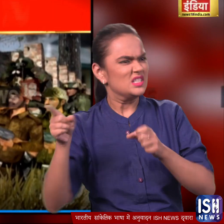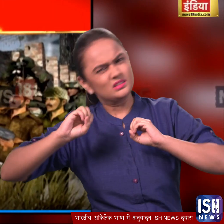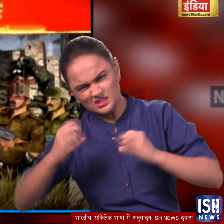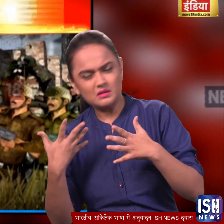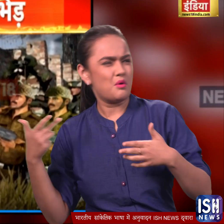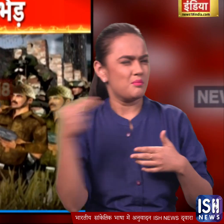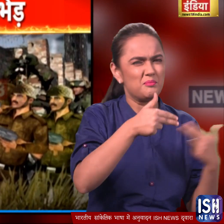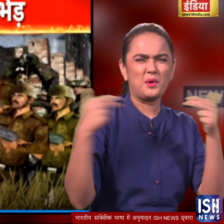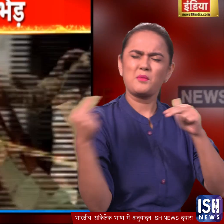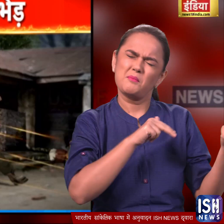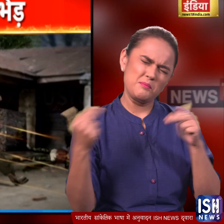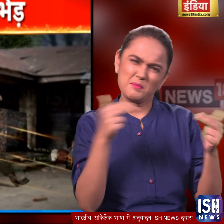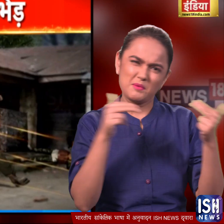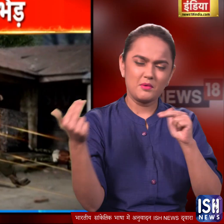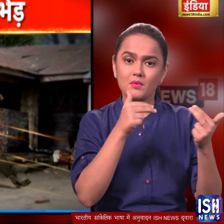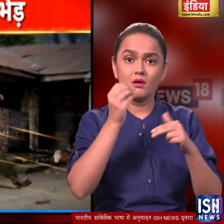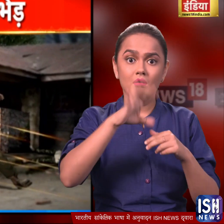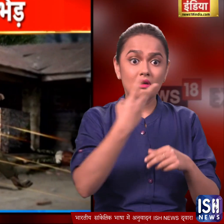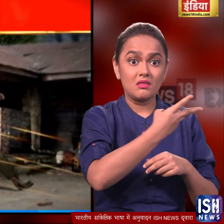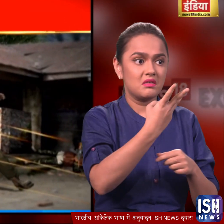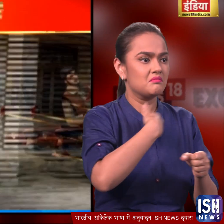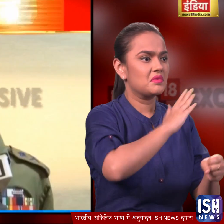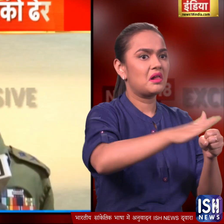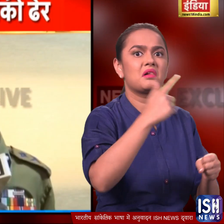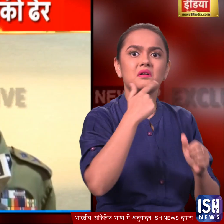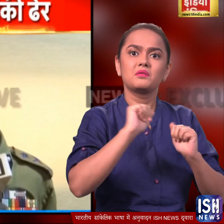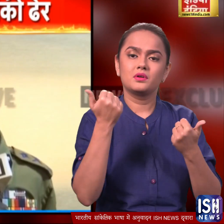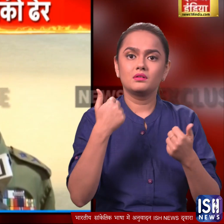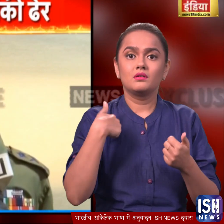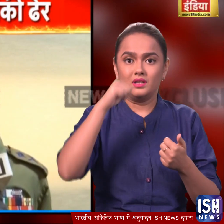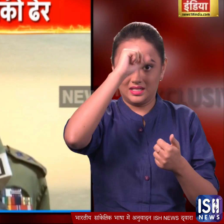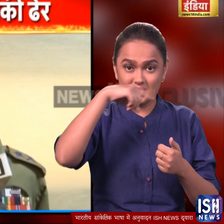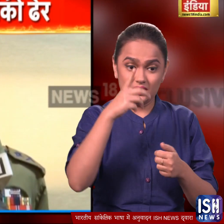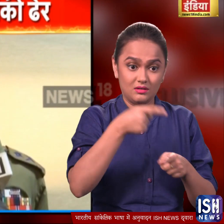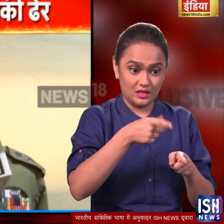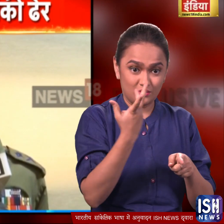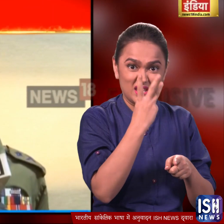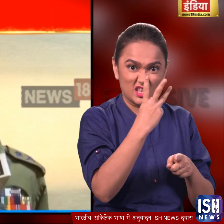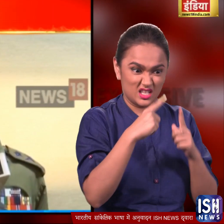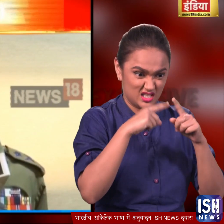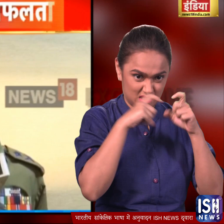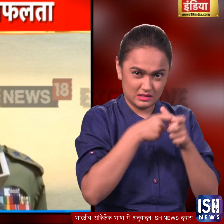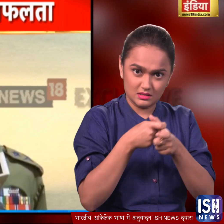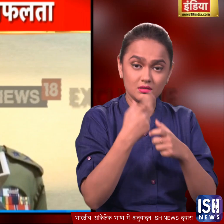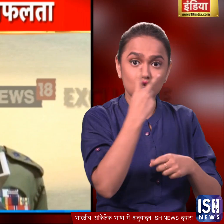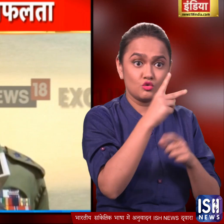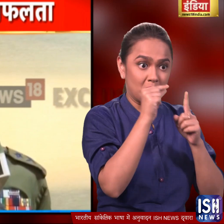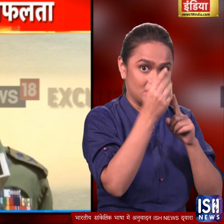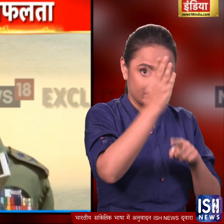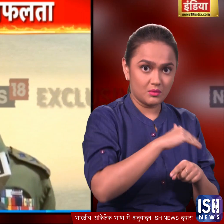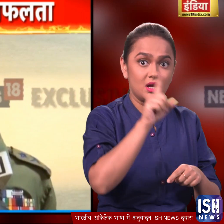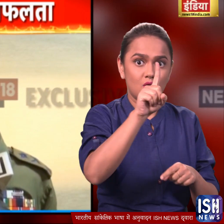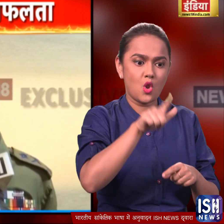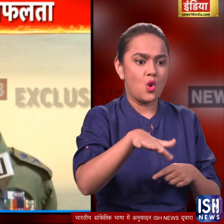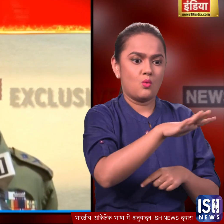और काफी देर तक चली मुठभेड़ में तीनों आतंकियों को मार गिराया। जैश मोहम्मद के 3 डेड टेररिस्ट मारे गए, जिसमें 2 पाकिस्तानी टेररिस्ट